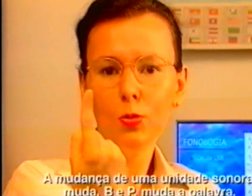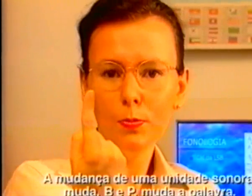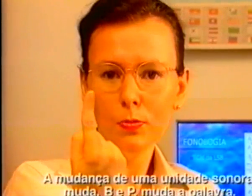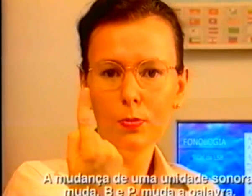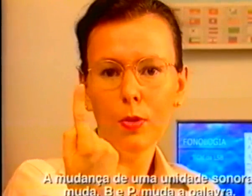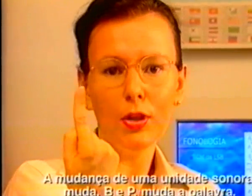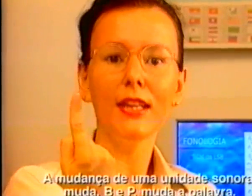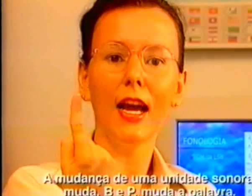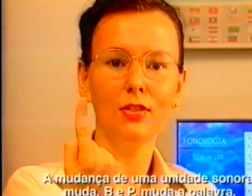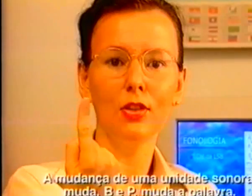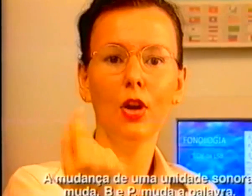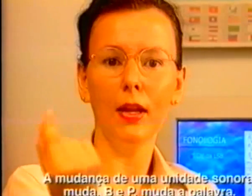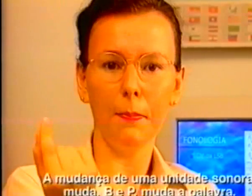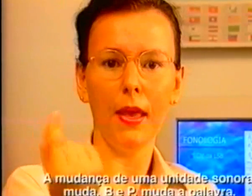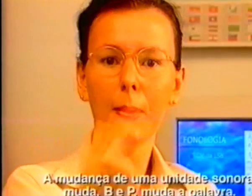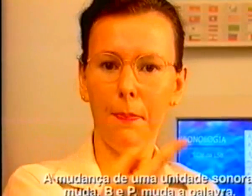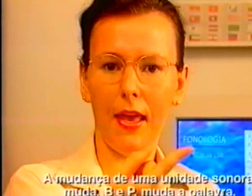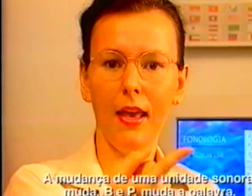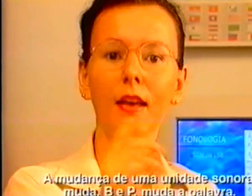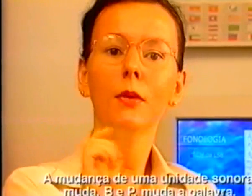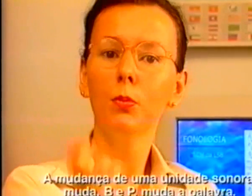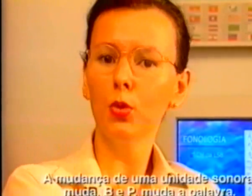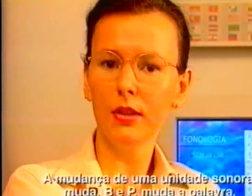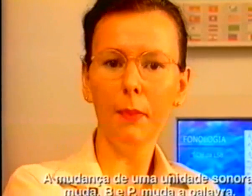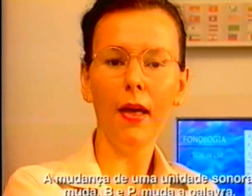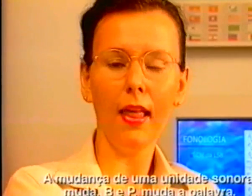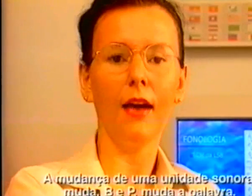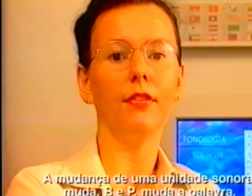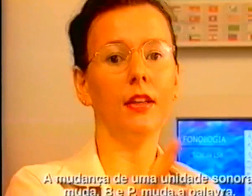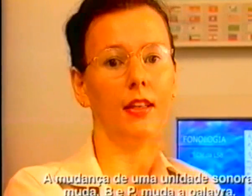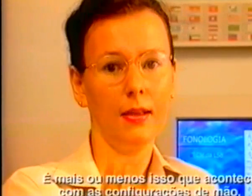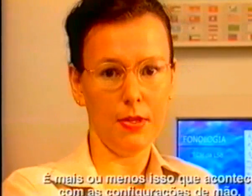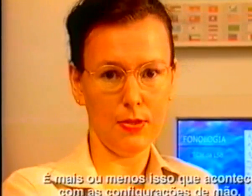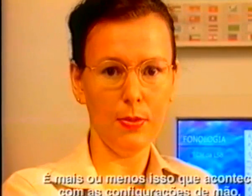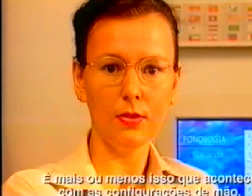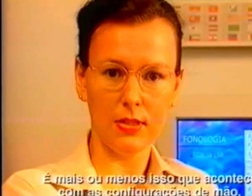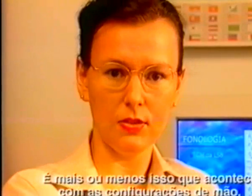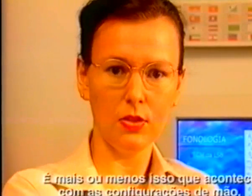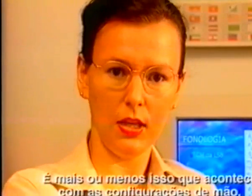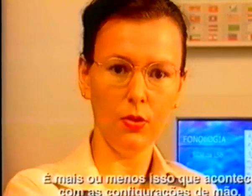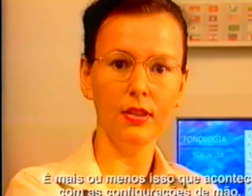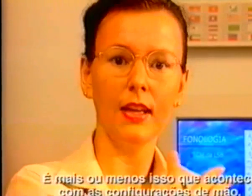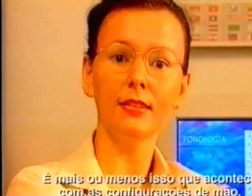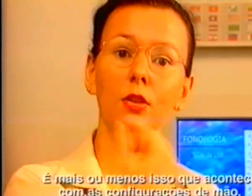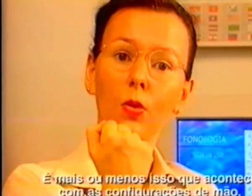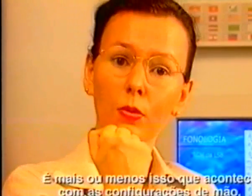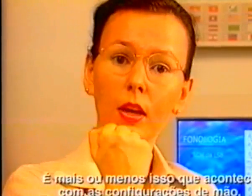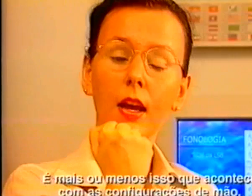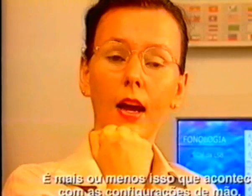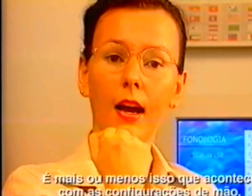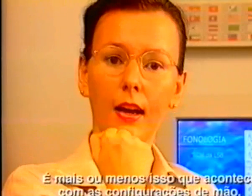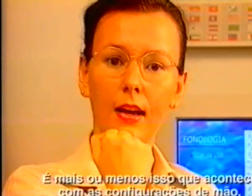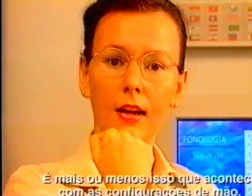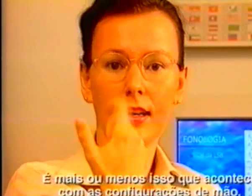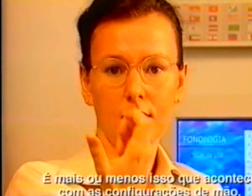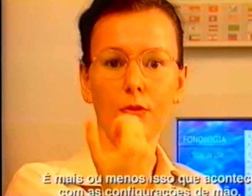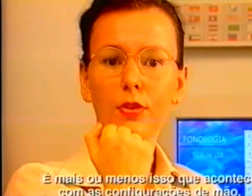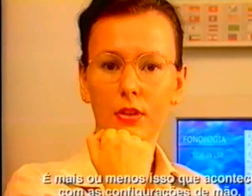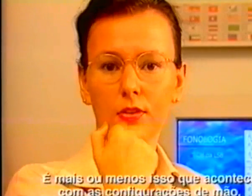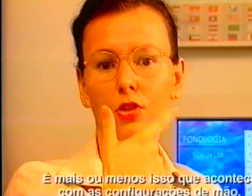de uma unidade sonora, B e P, muda a palavra. É mais ou menos isso que acontece com as